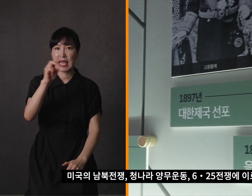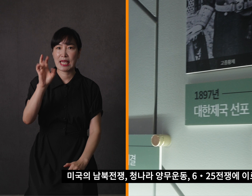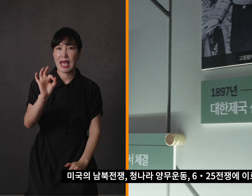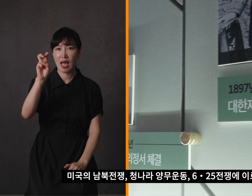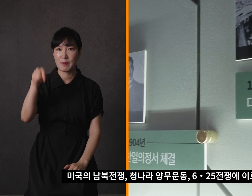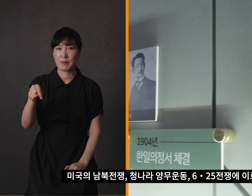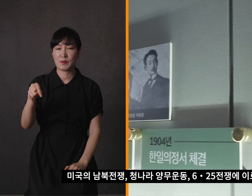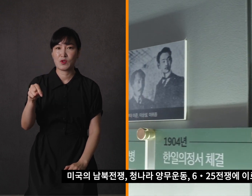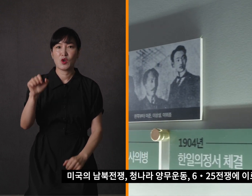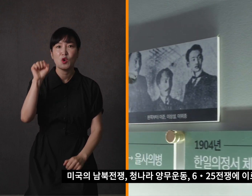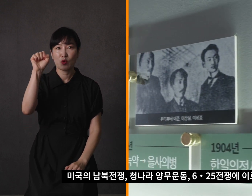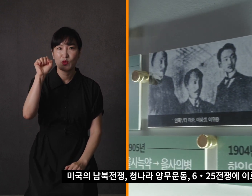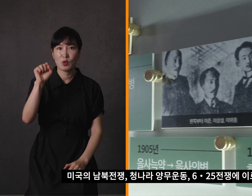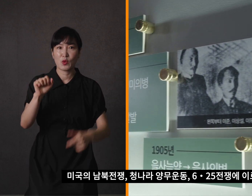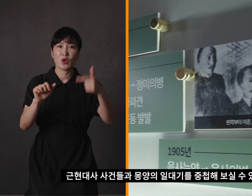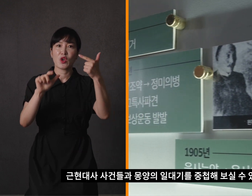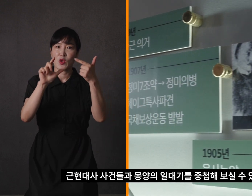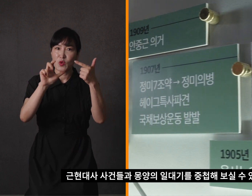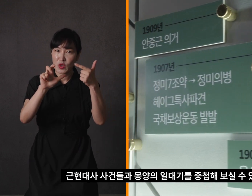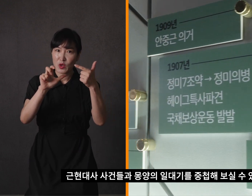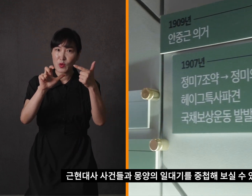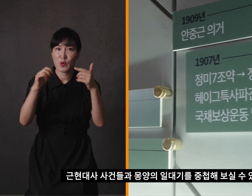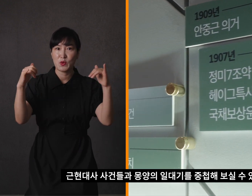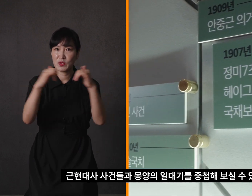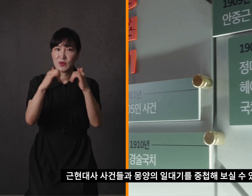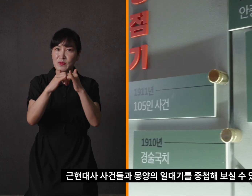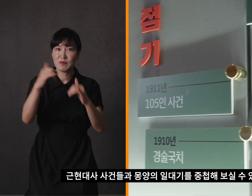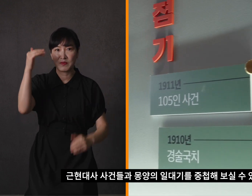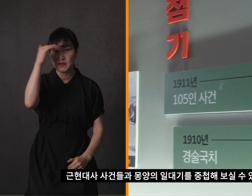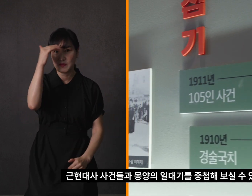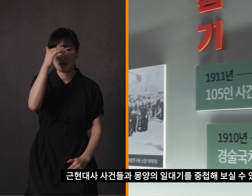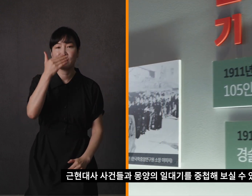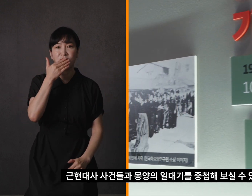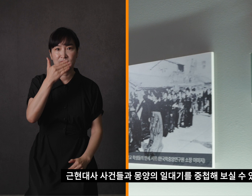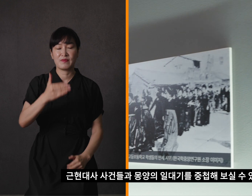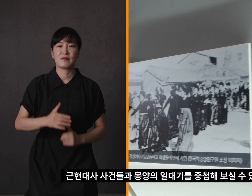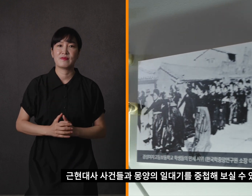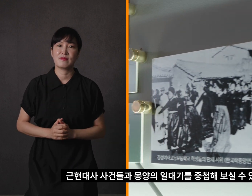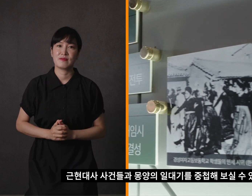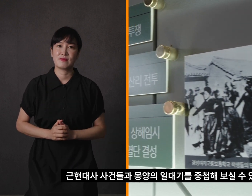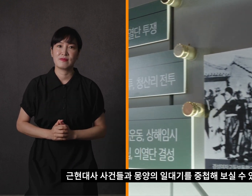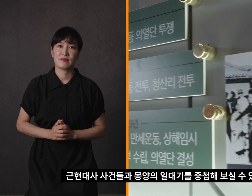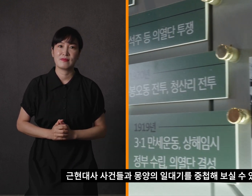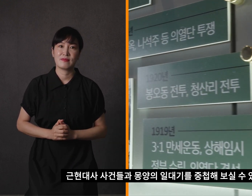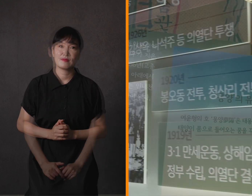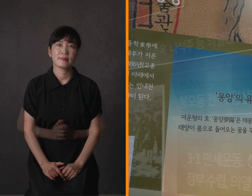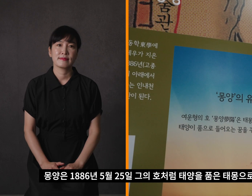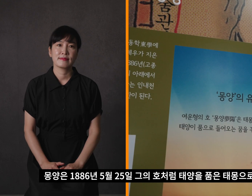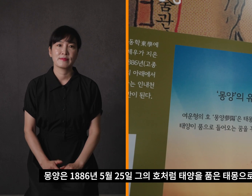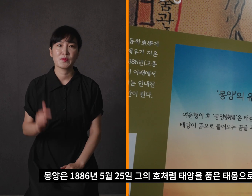양모운동, 6.25 전쟁에 이르기까지 근현대사 사건들과 몽양의 일대기를 중첩해 보실 수